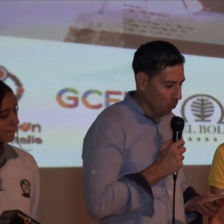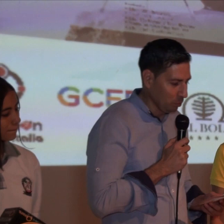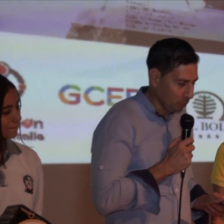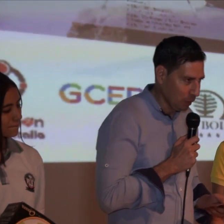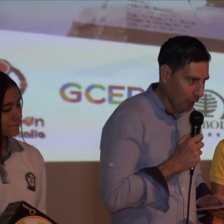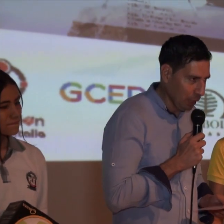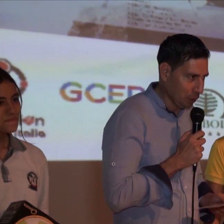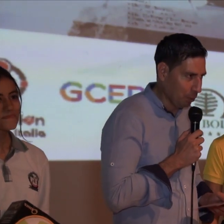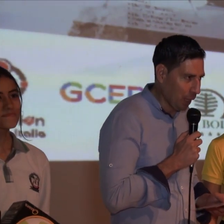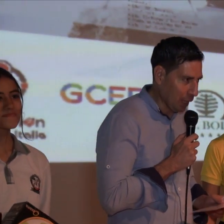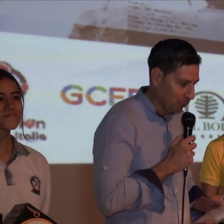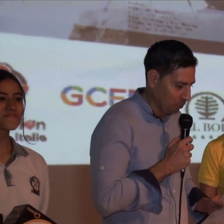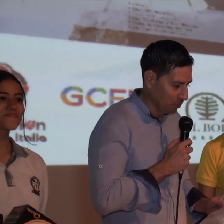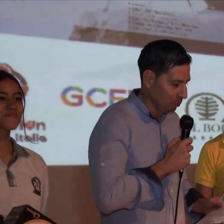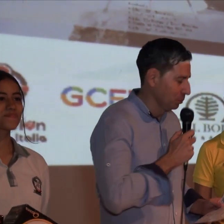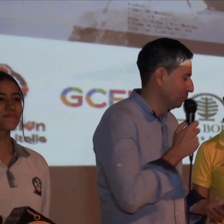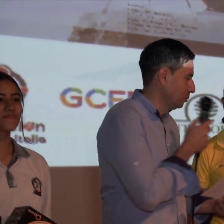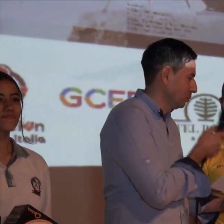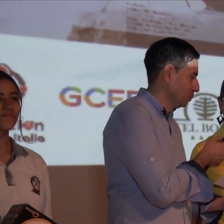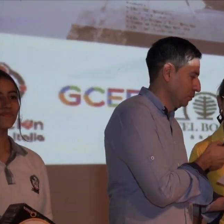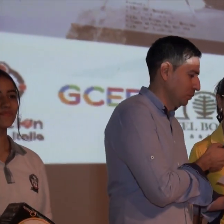Primer puesto es para